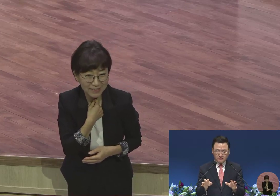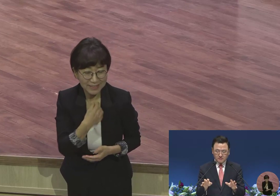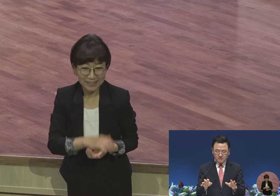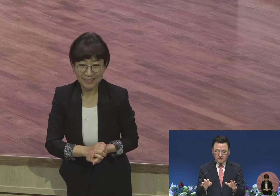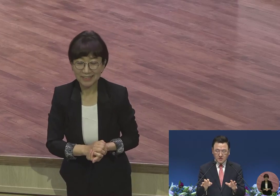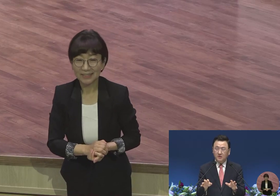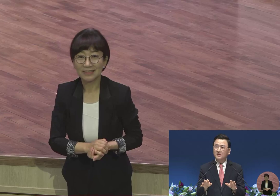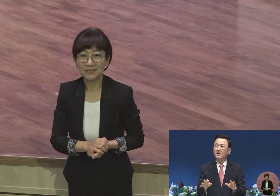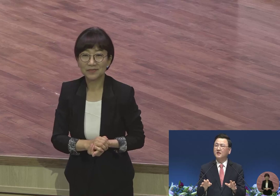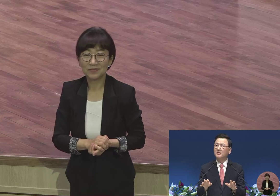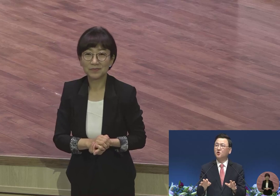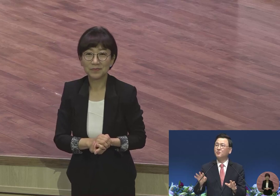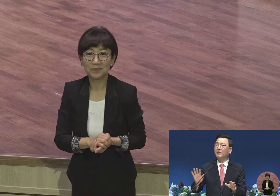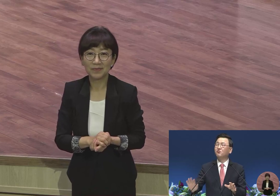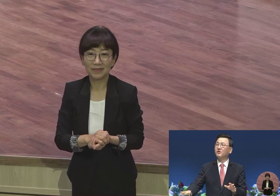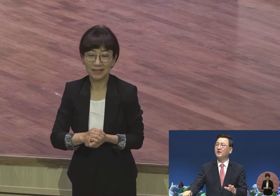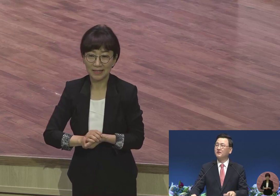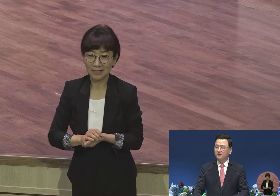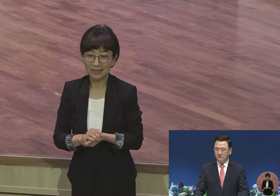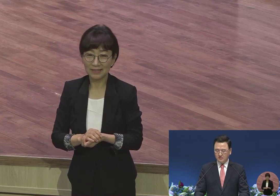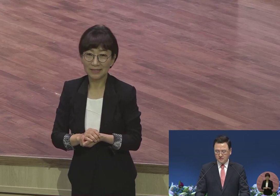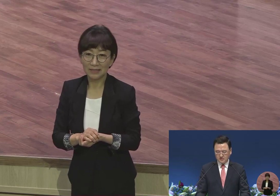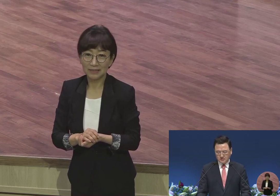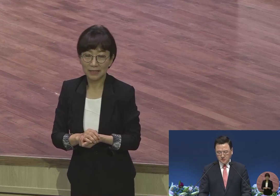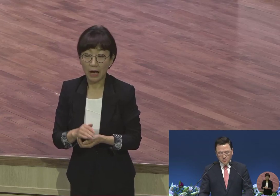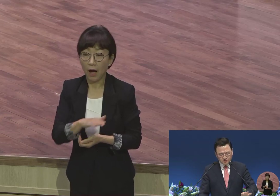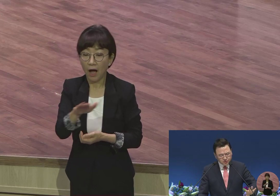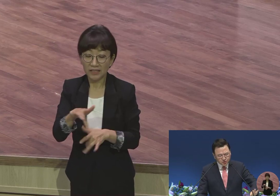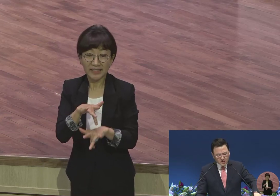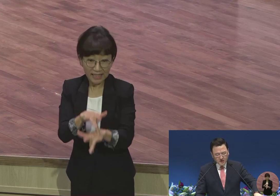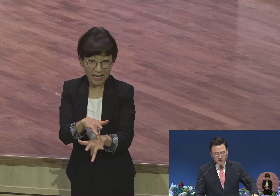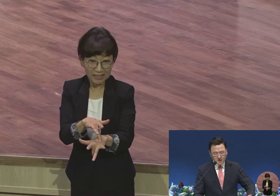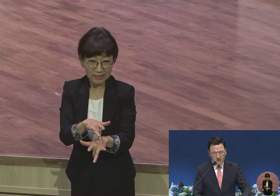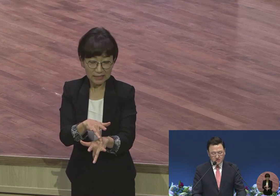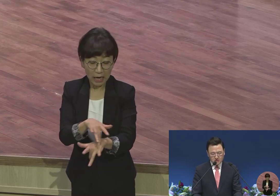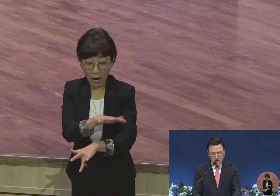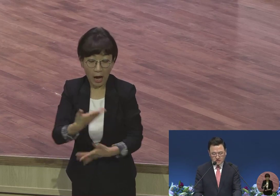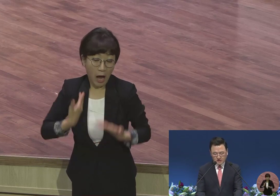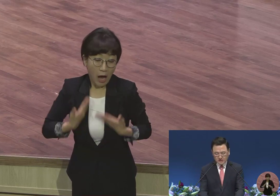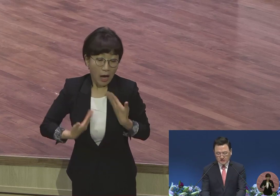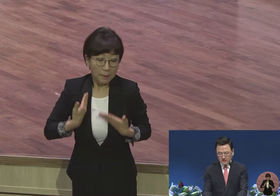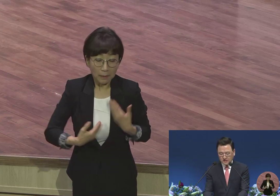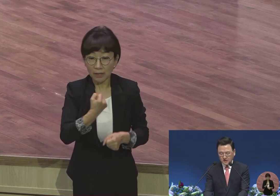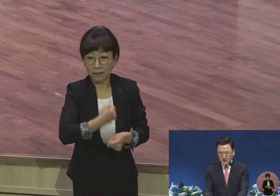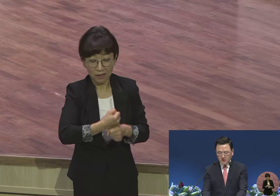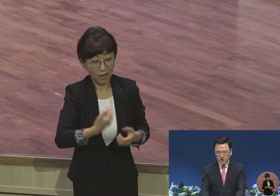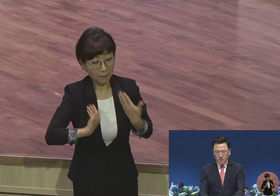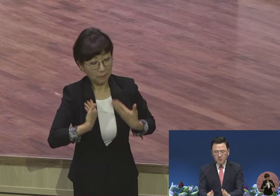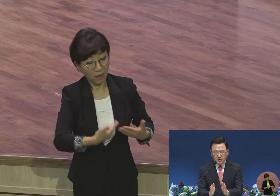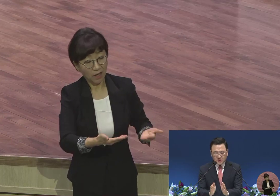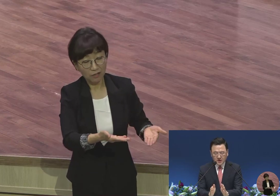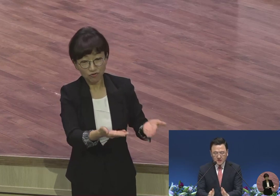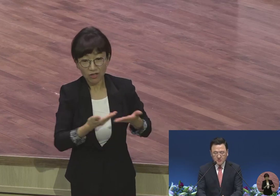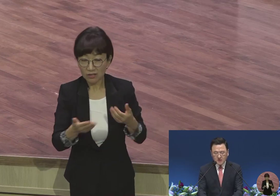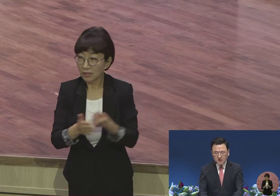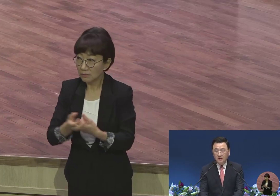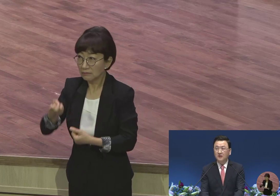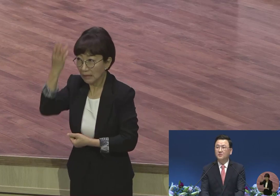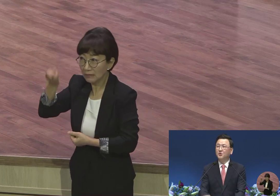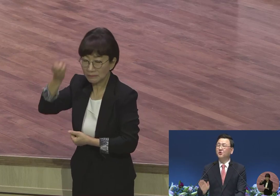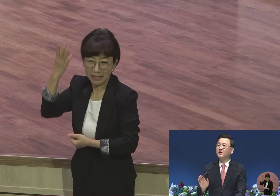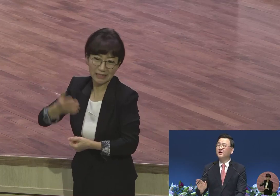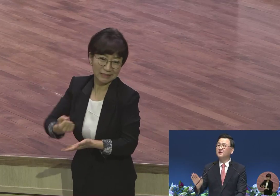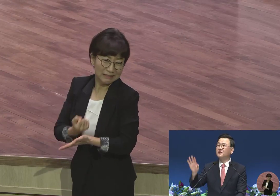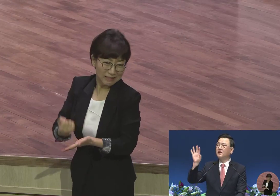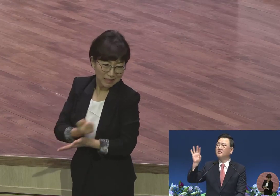얘기하죠. 근데 사단이 너무 바쁘게 해요. 너무 분주하게 합니다. 조문의 목사님